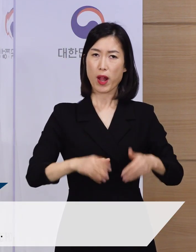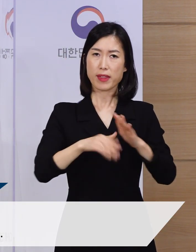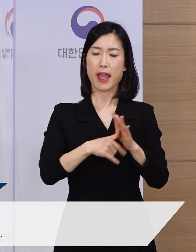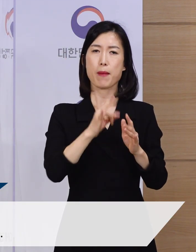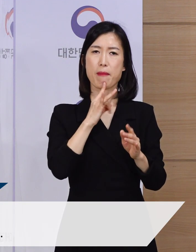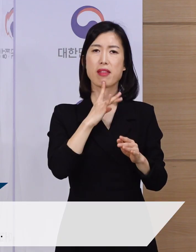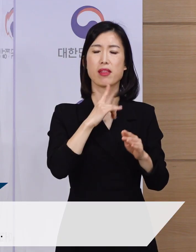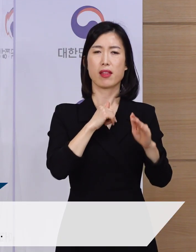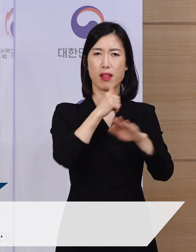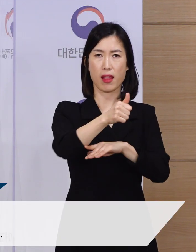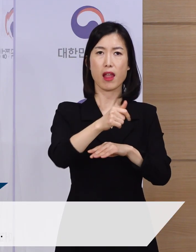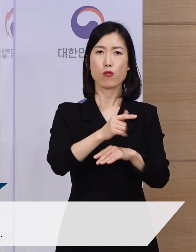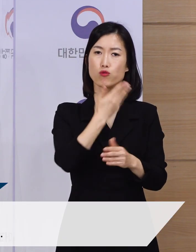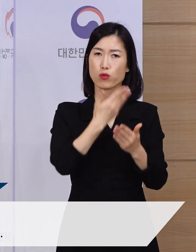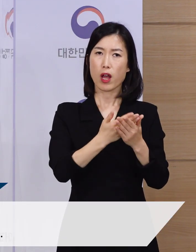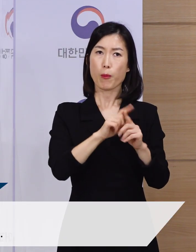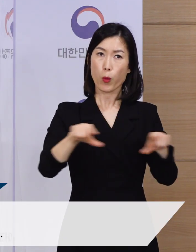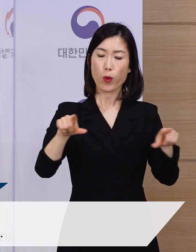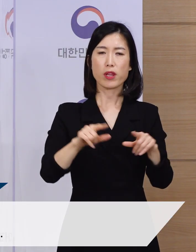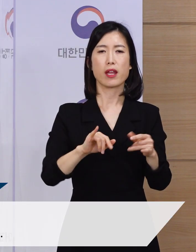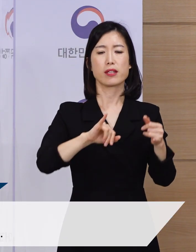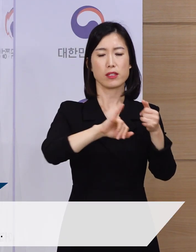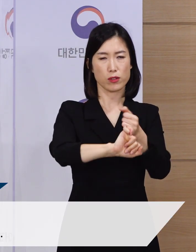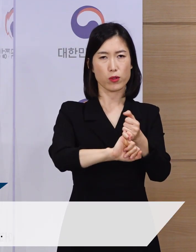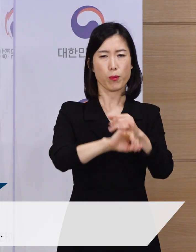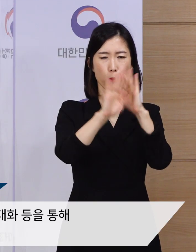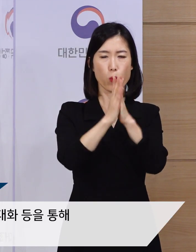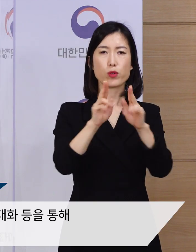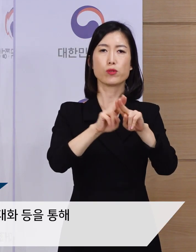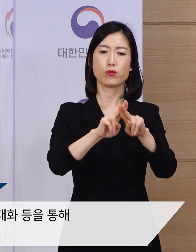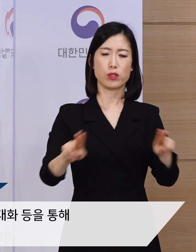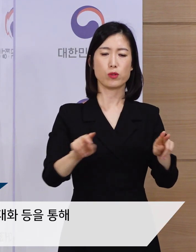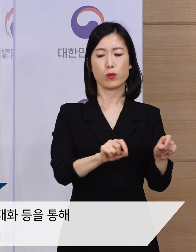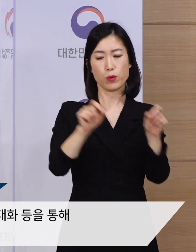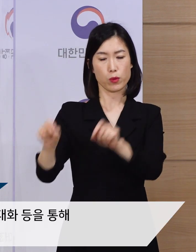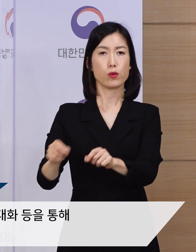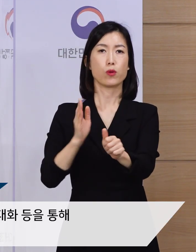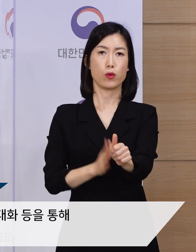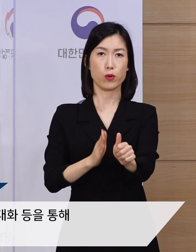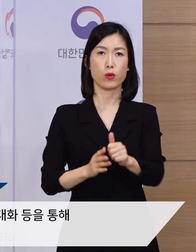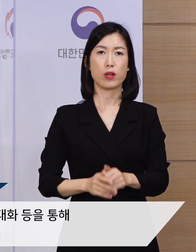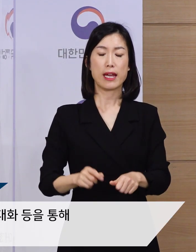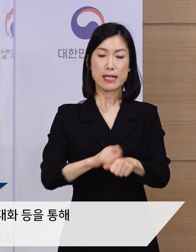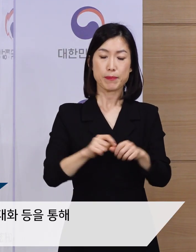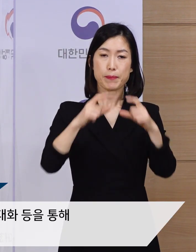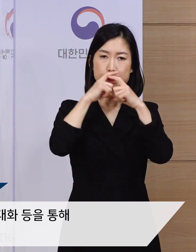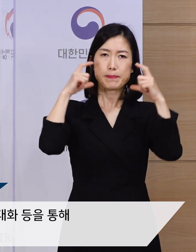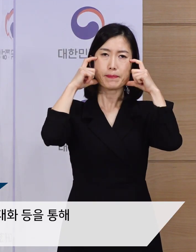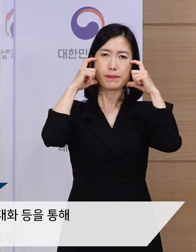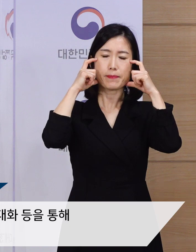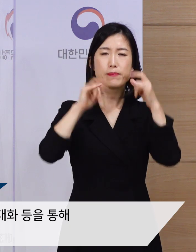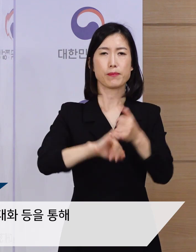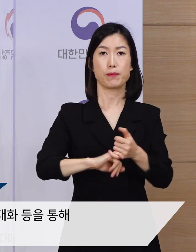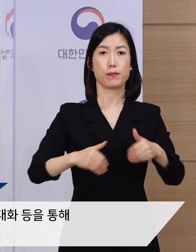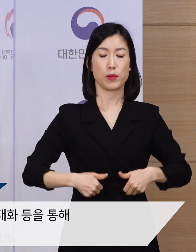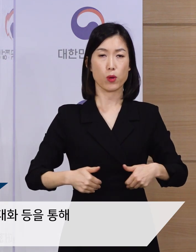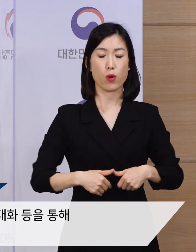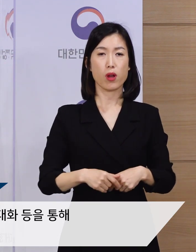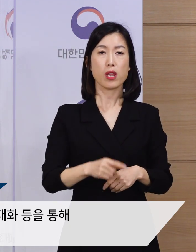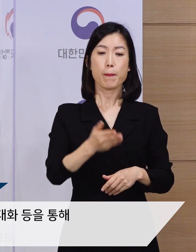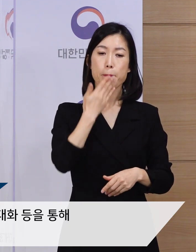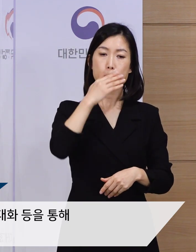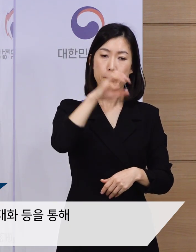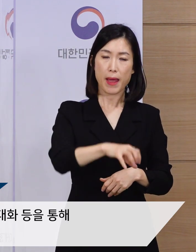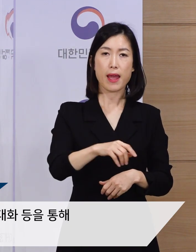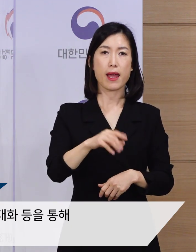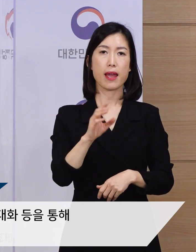모임과 약속을 취소하거나 연기해 주십시오. 특히 마스크 착용이 어려운 식사나 카페에서의 대화